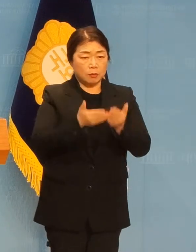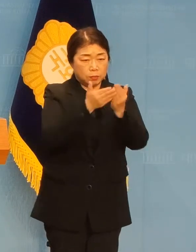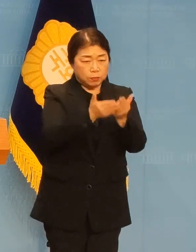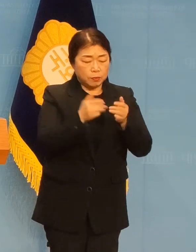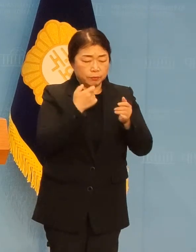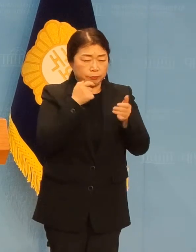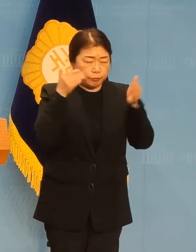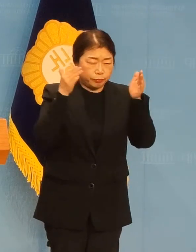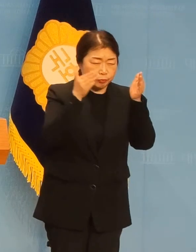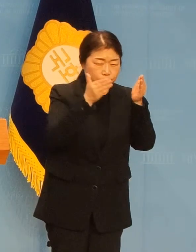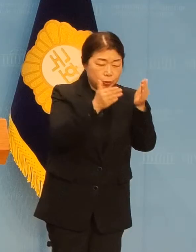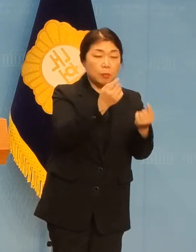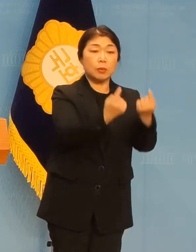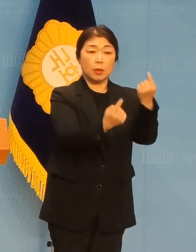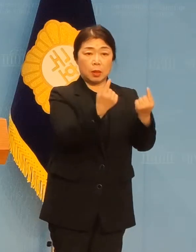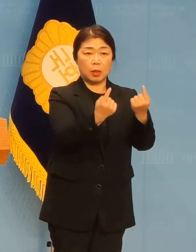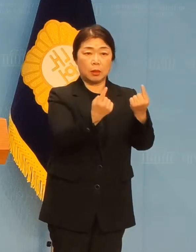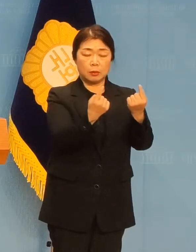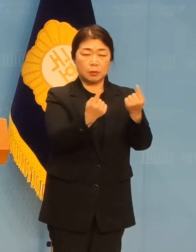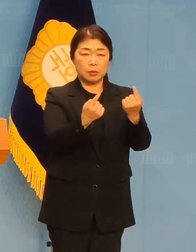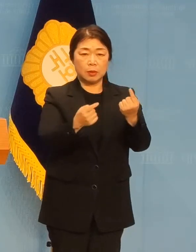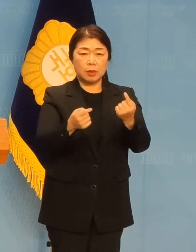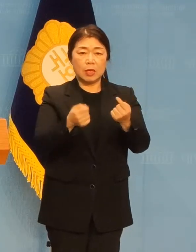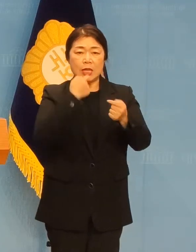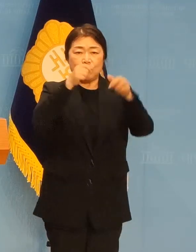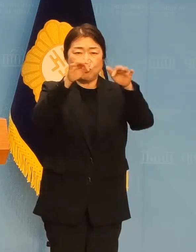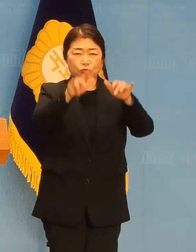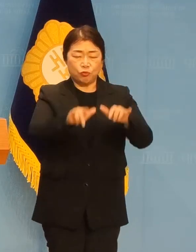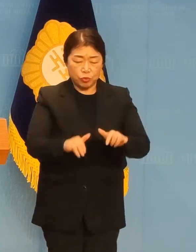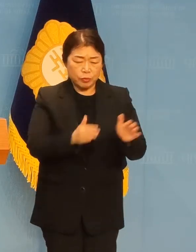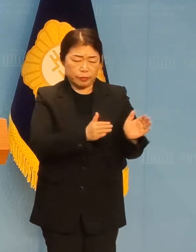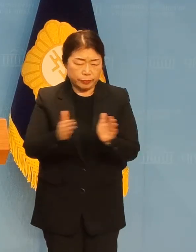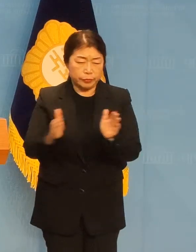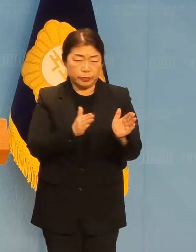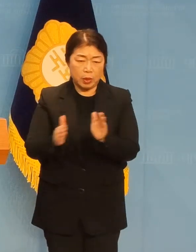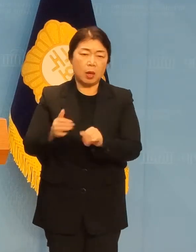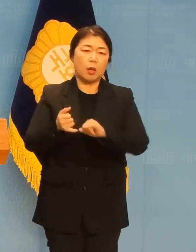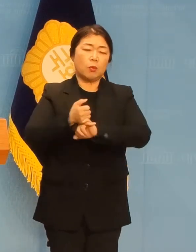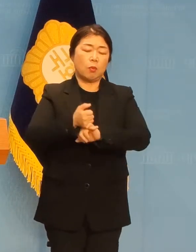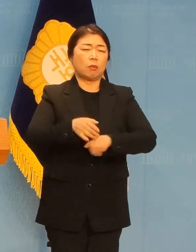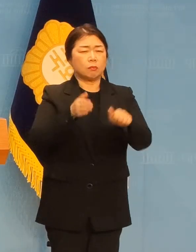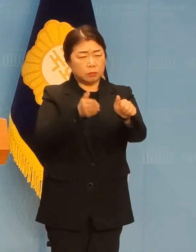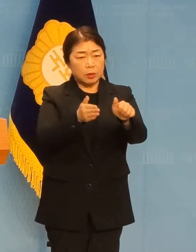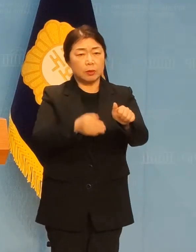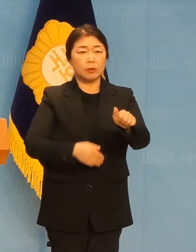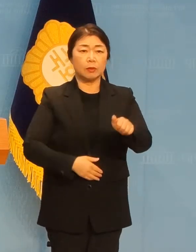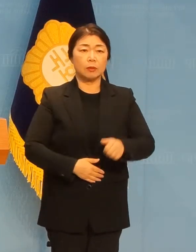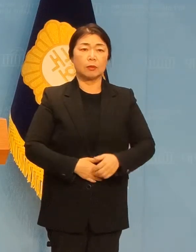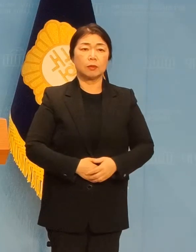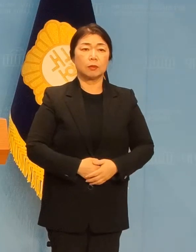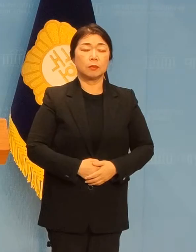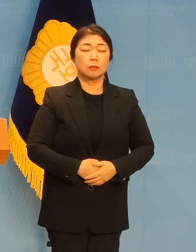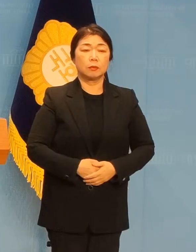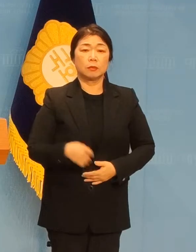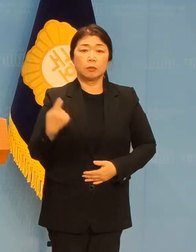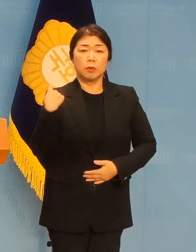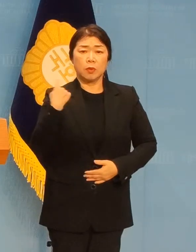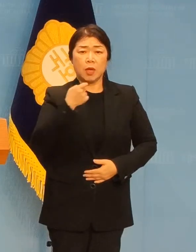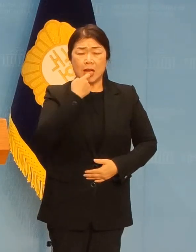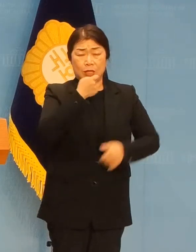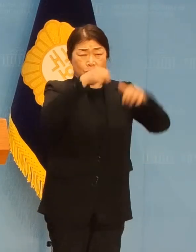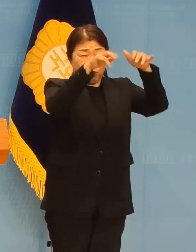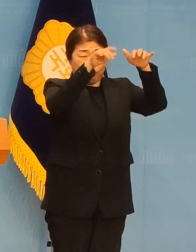대신 기본적인 제설 작업부터 만전을 기해야 합니다. 어제의